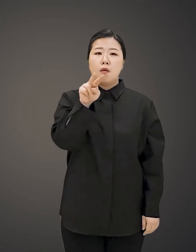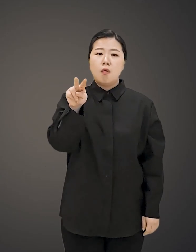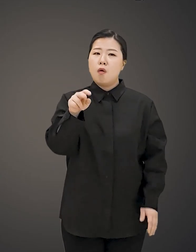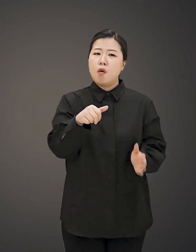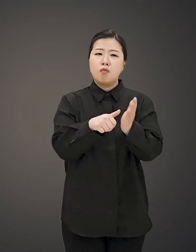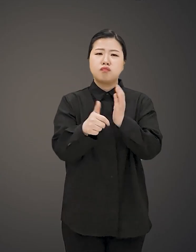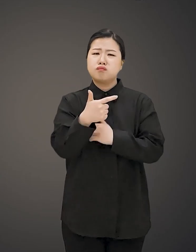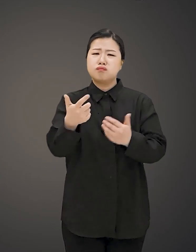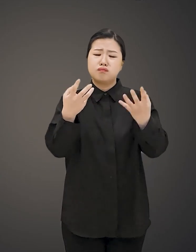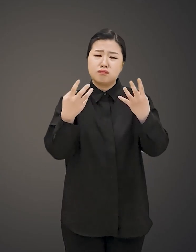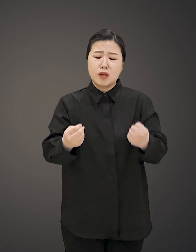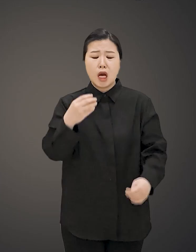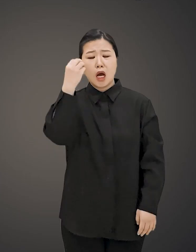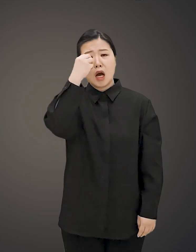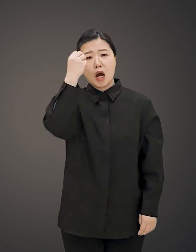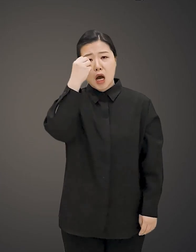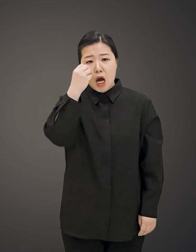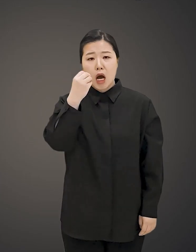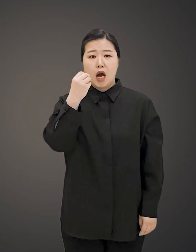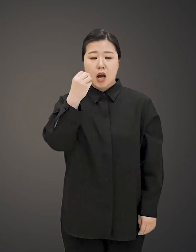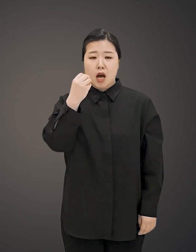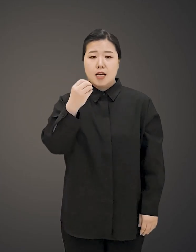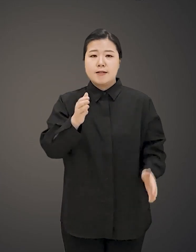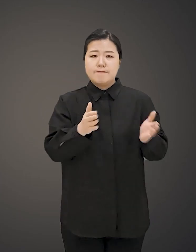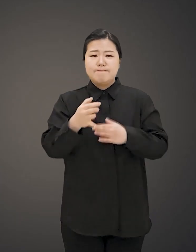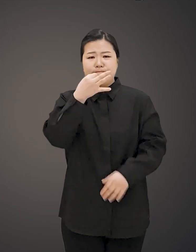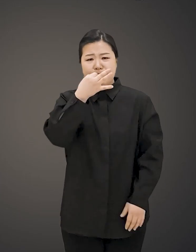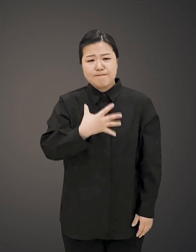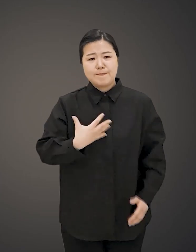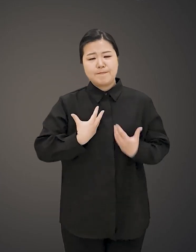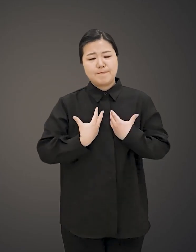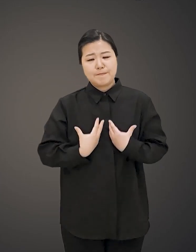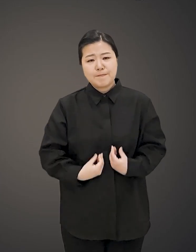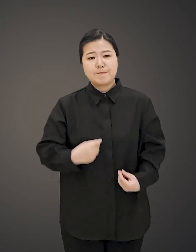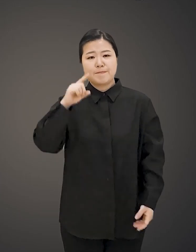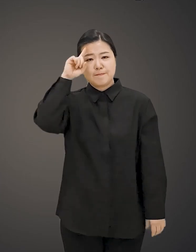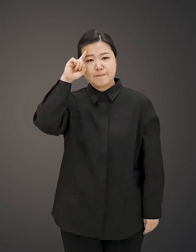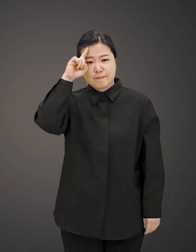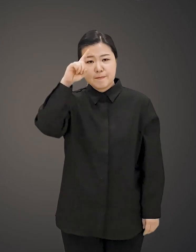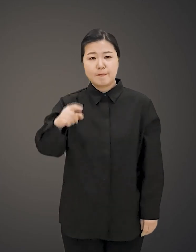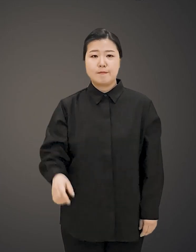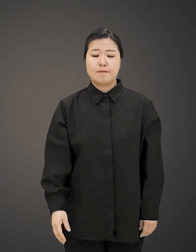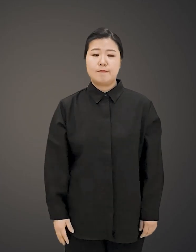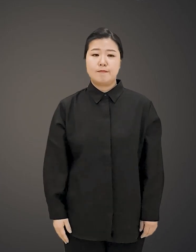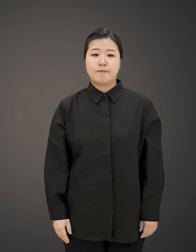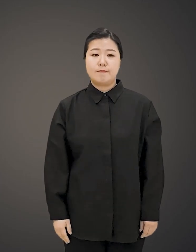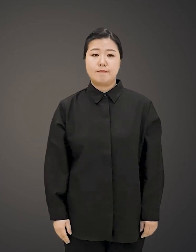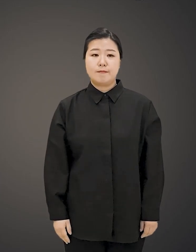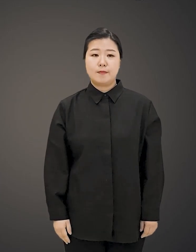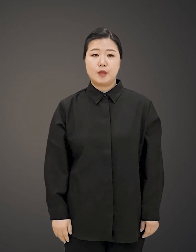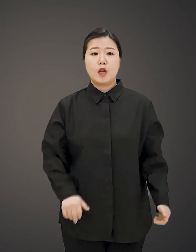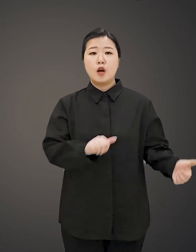모토코는 시어머니가 남긴 방대한 양의 유품에 절망하며 시어머니를 원망하는 한편,